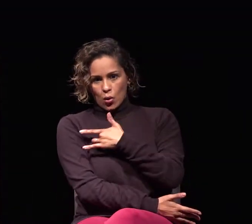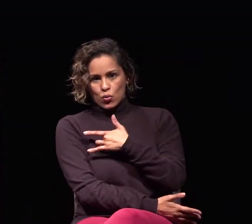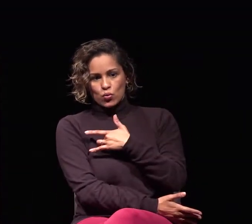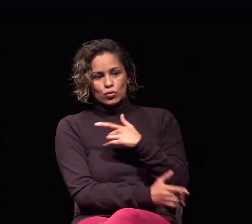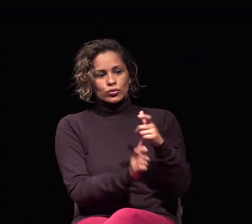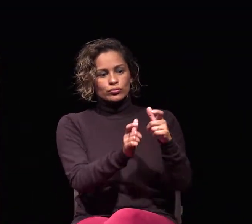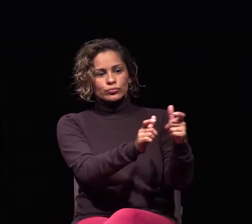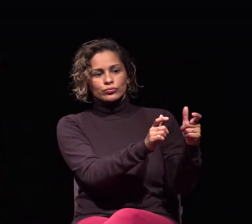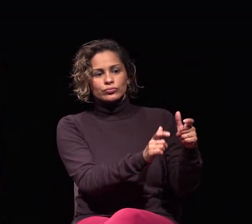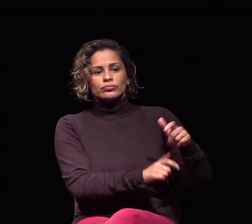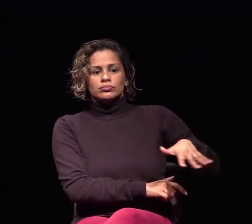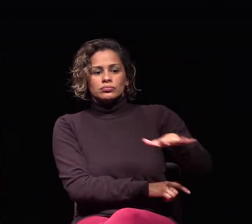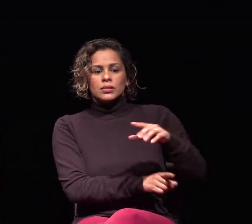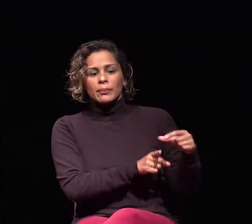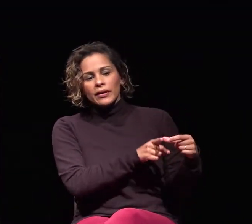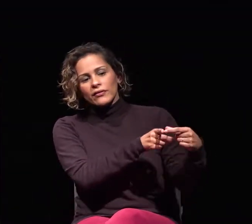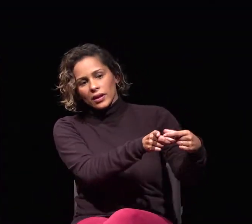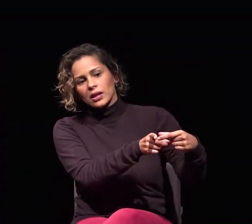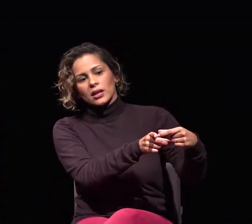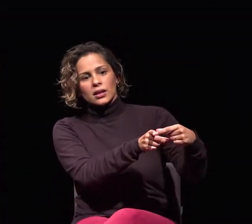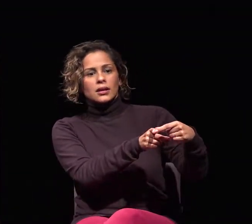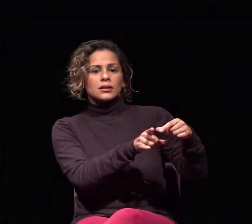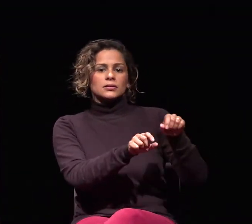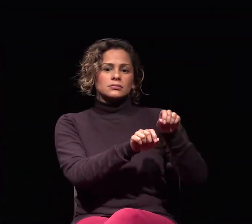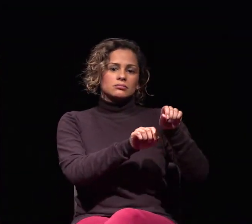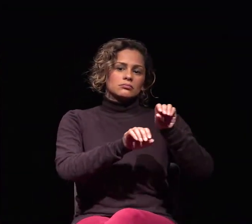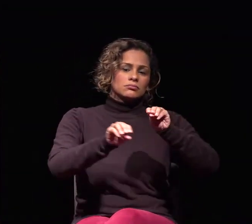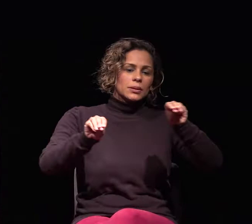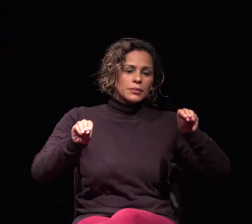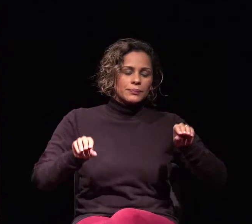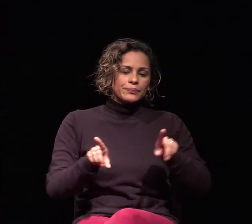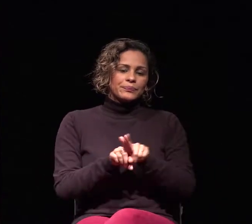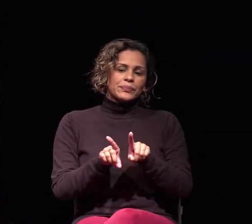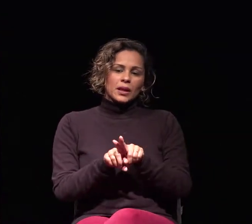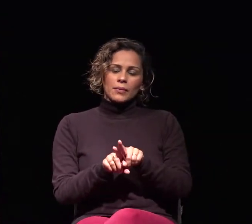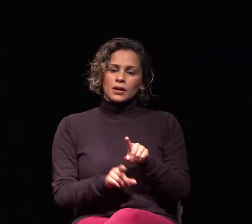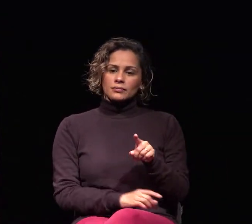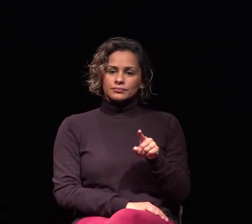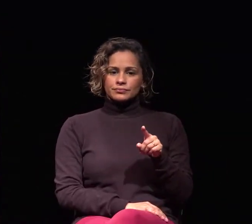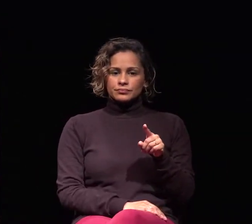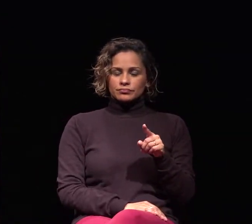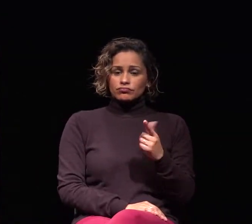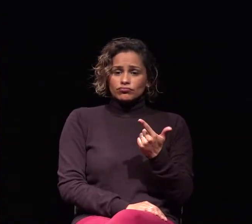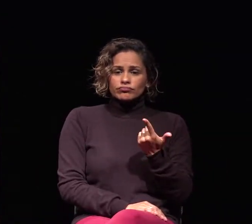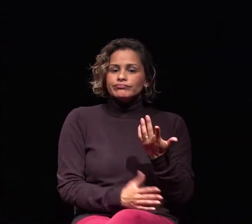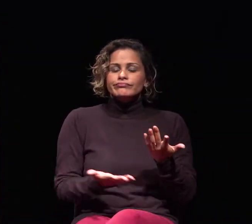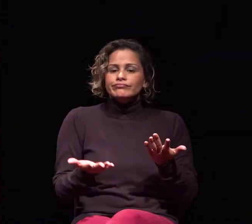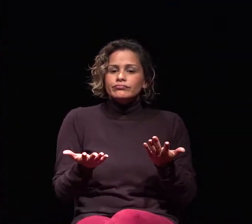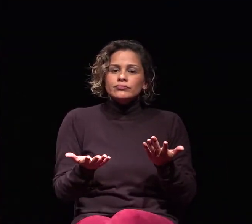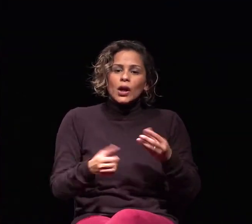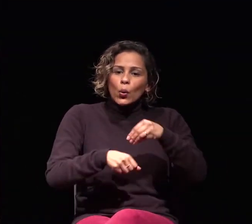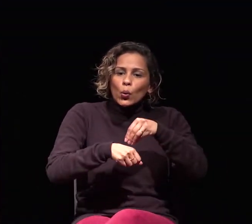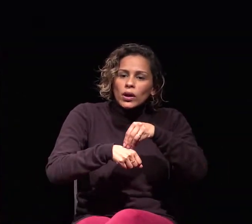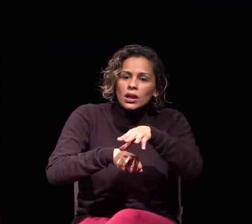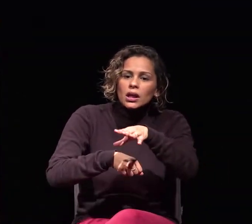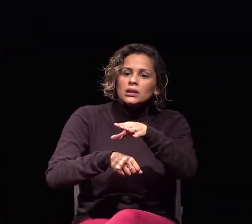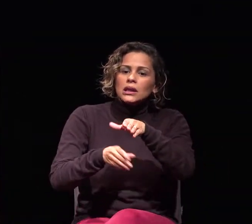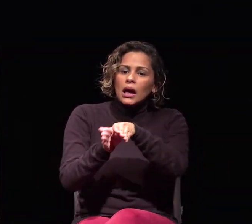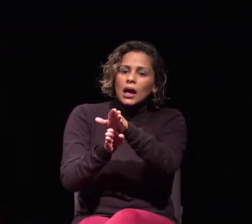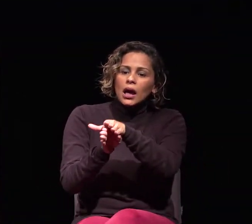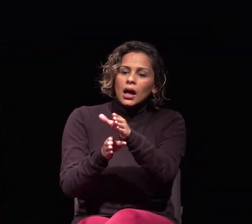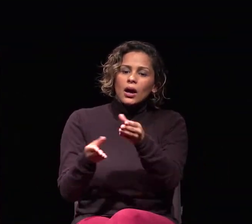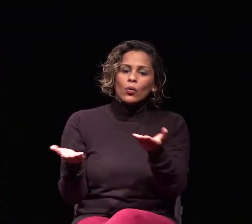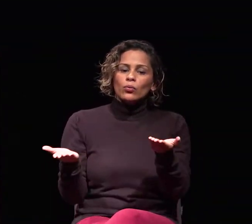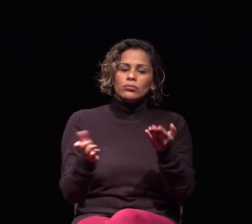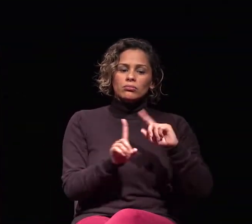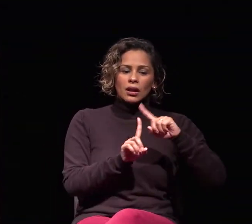e espalhados por aí, não tem um serviço de orientação, como você faz para